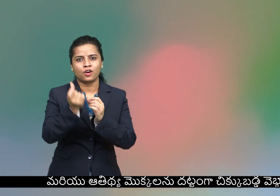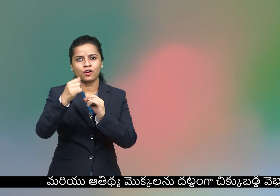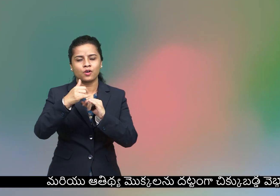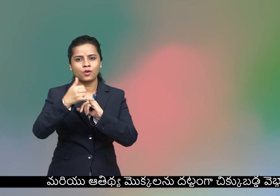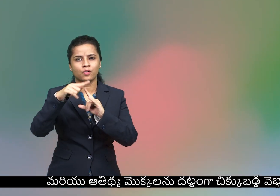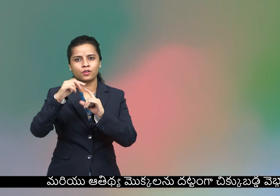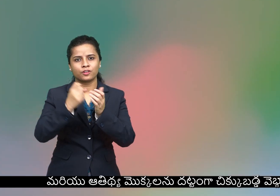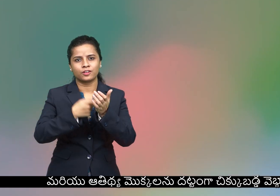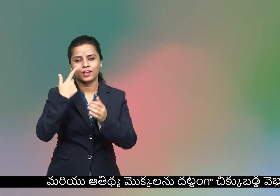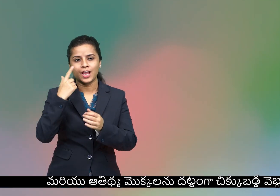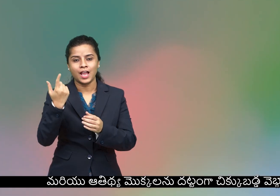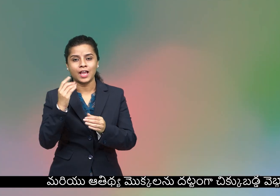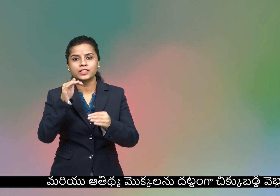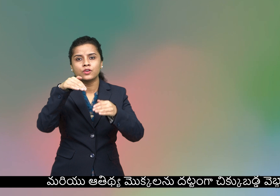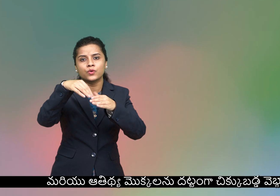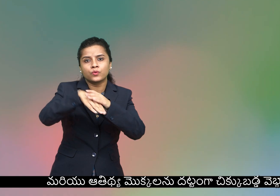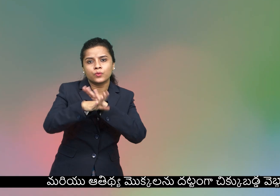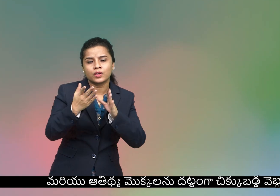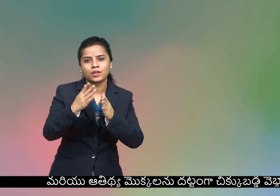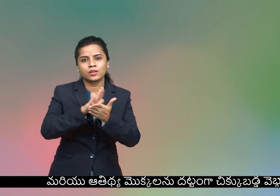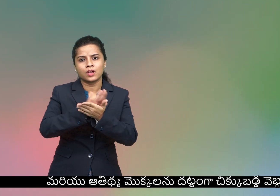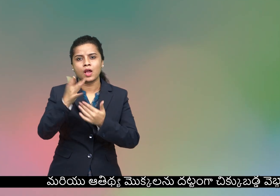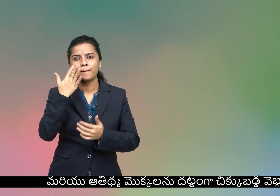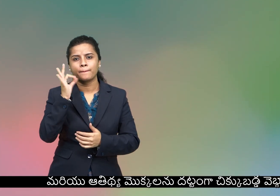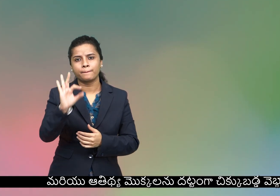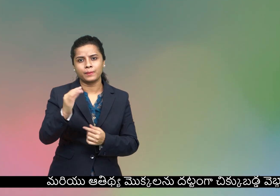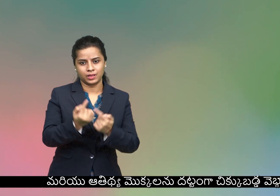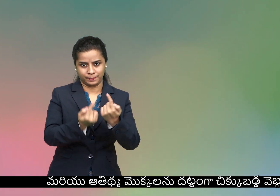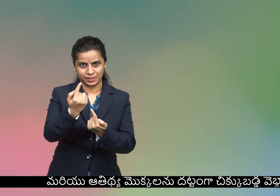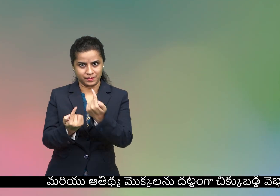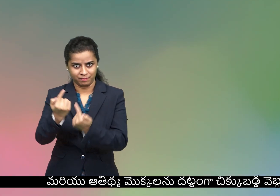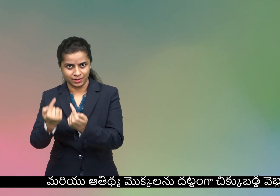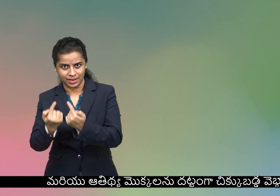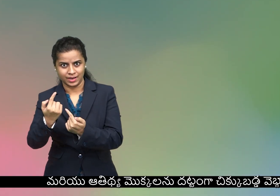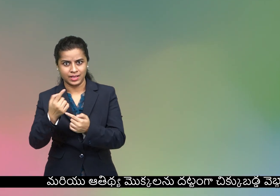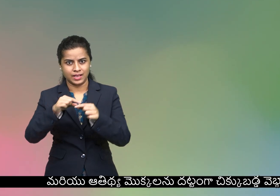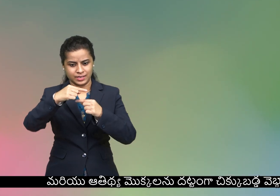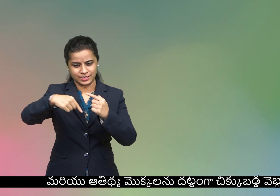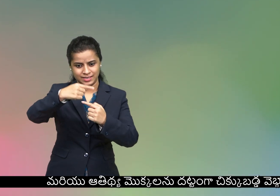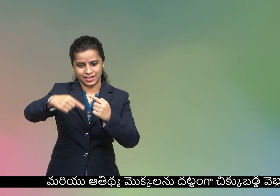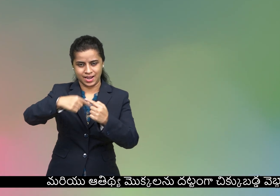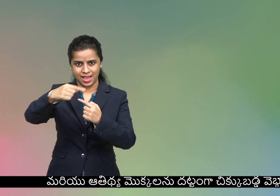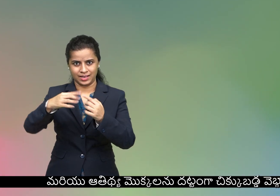మరియు ఆతిథ్య మొక్కలను దట్టంగా చిక్కుబడ్డ వెబ్గా కప్పివేస్తుంది.